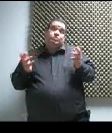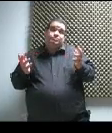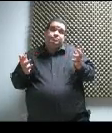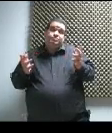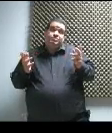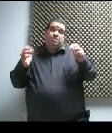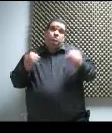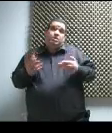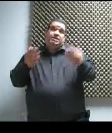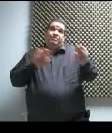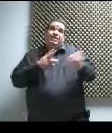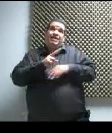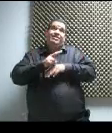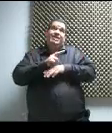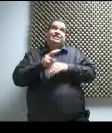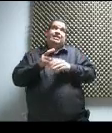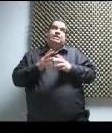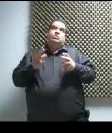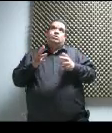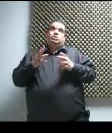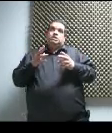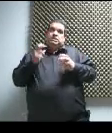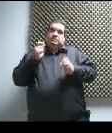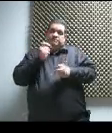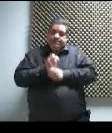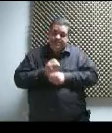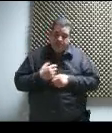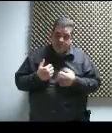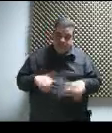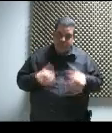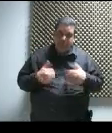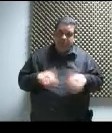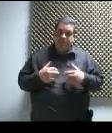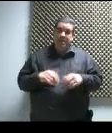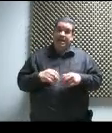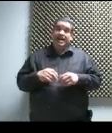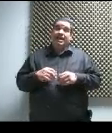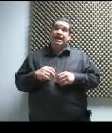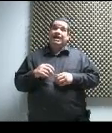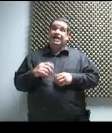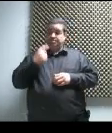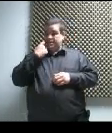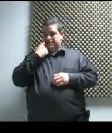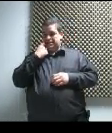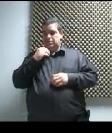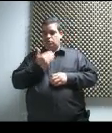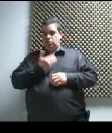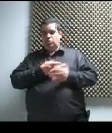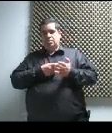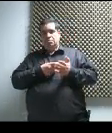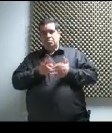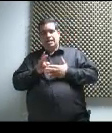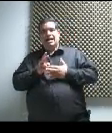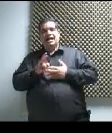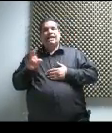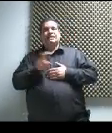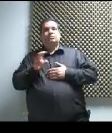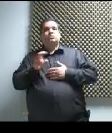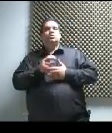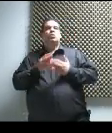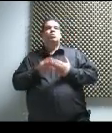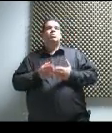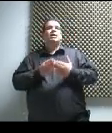para poderlas llevar a la vida, tenemos que hacer sacrificio, ¿no? Por ejemplo, la última que llevamos, nosotros tuvimos que costear la transportación en